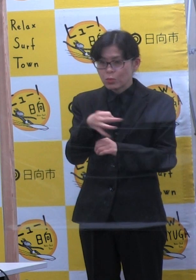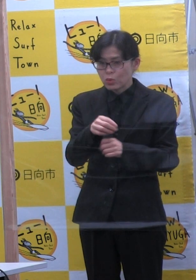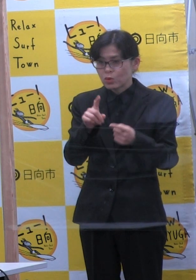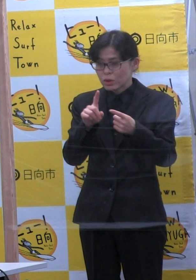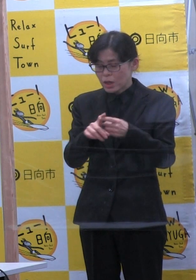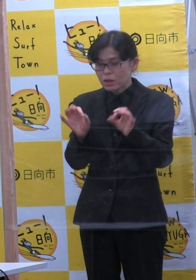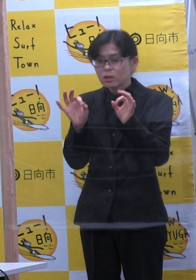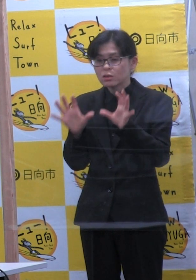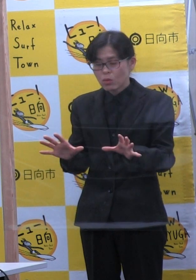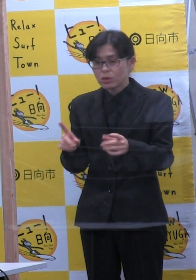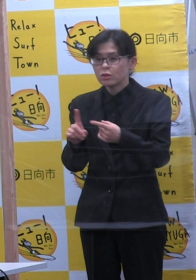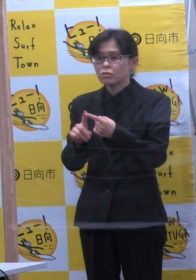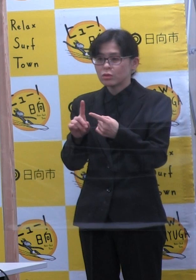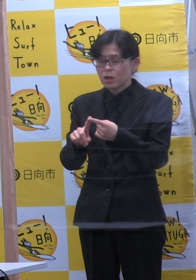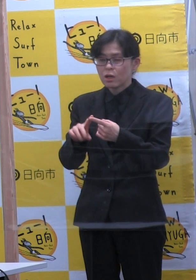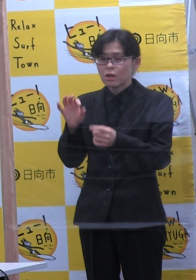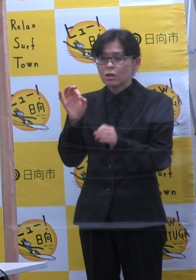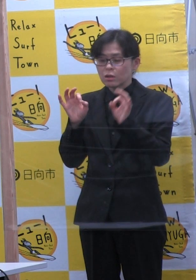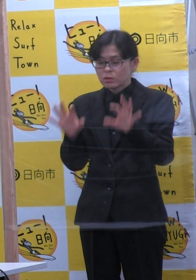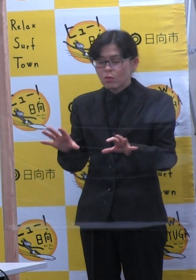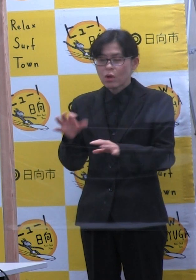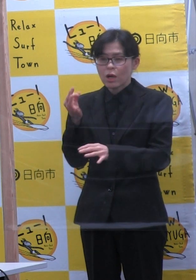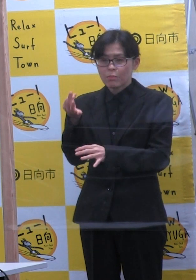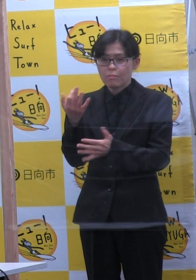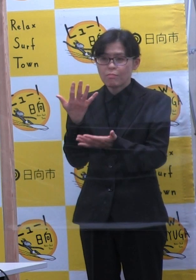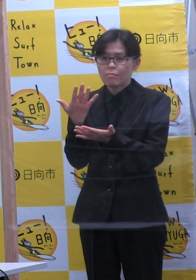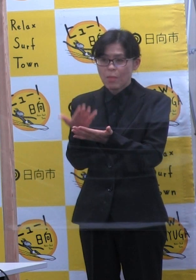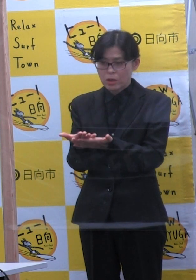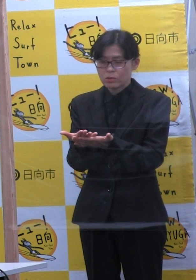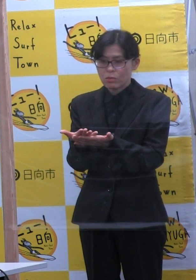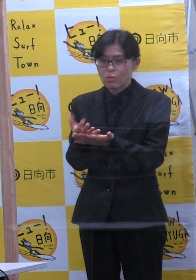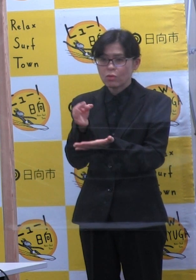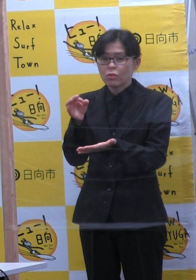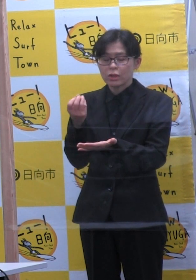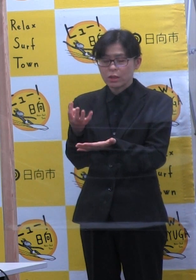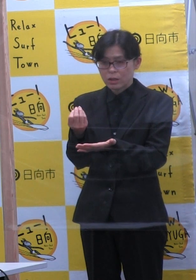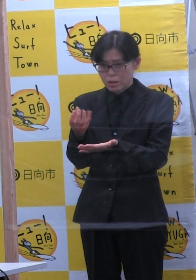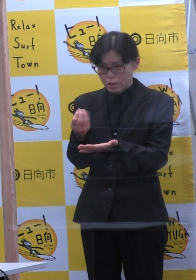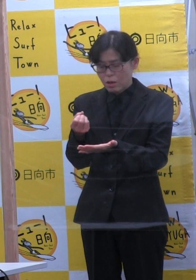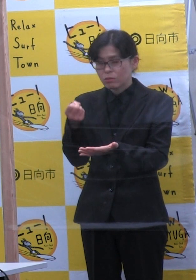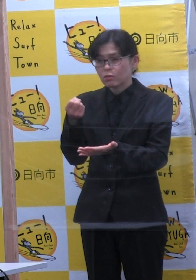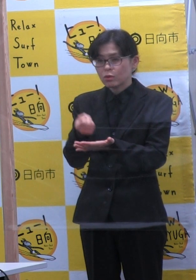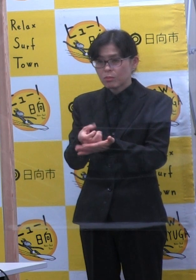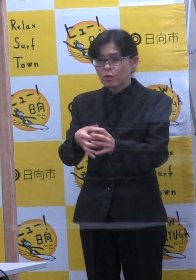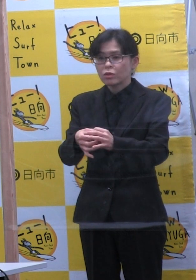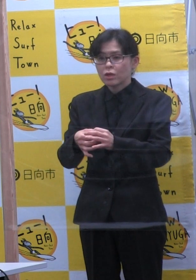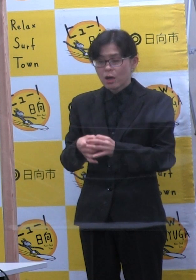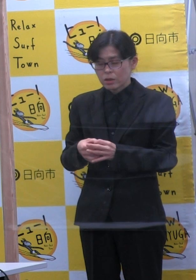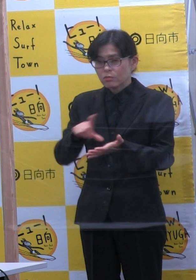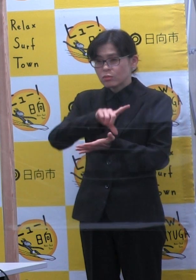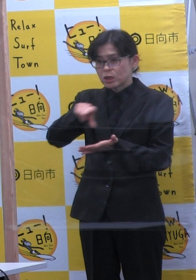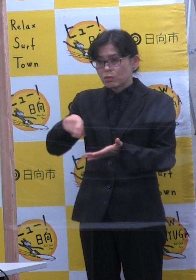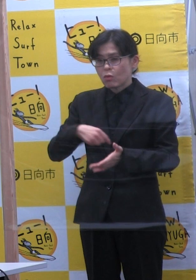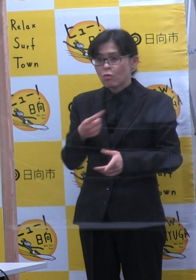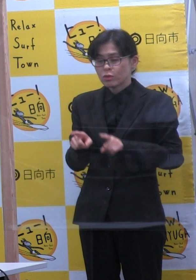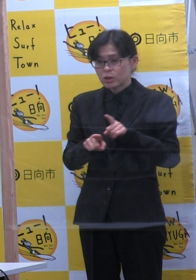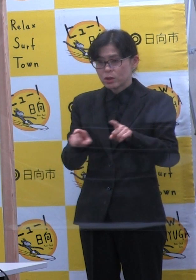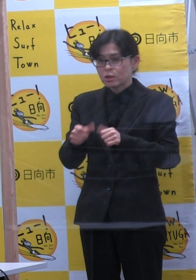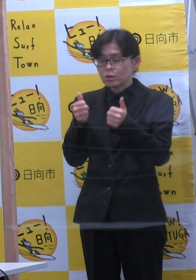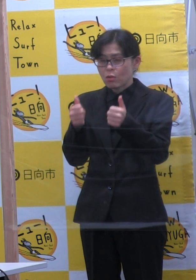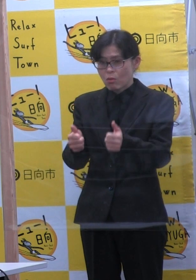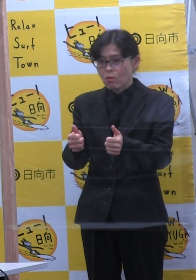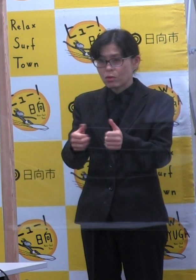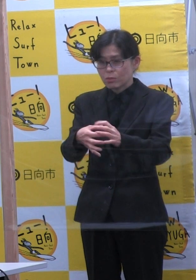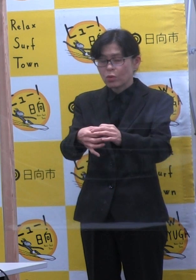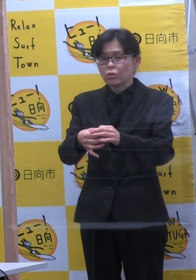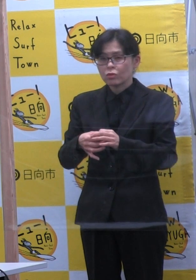について損害賠償の額を決定するにあたり、地方自治法の規定に基づき